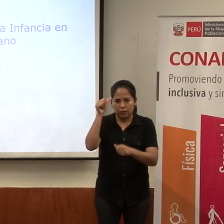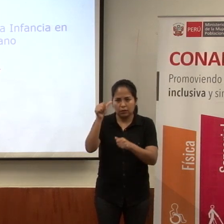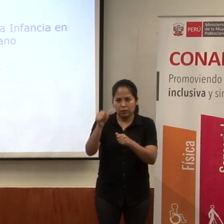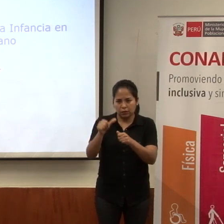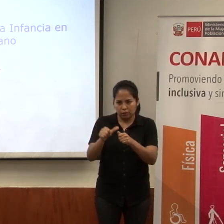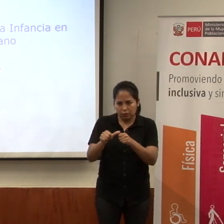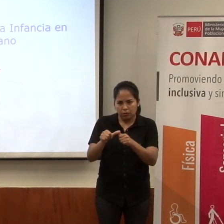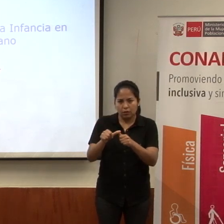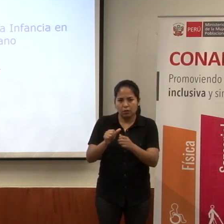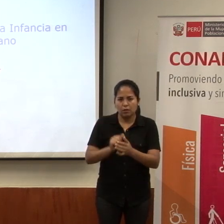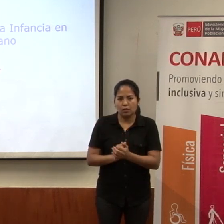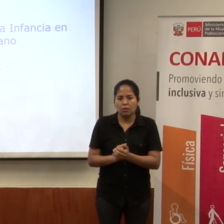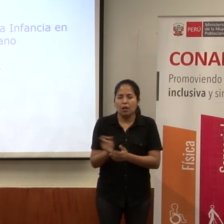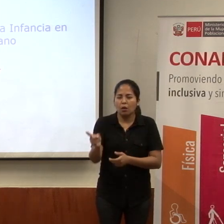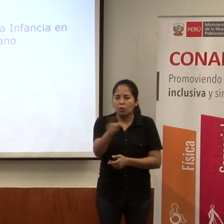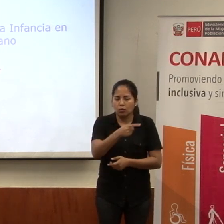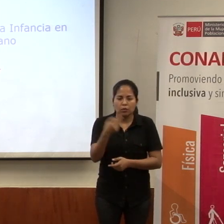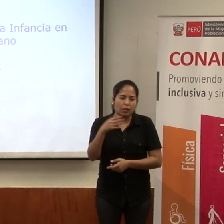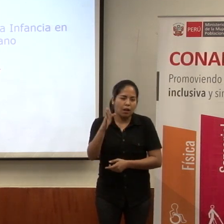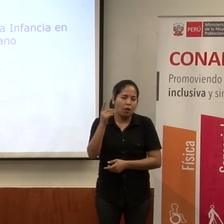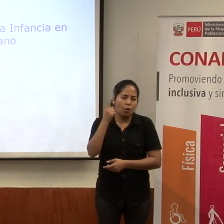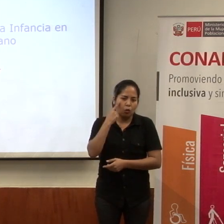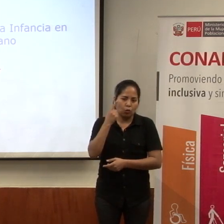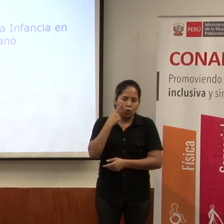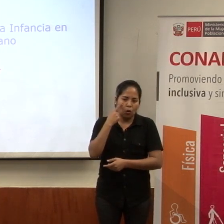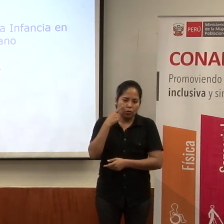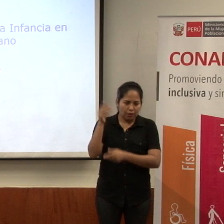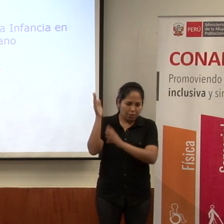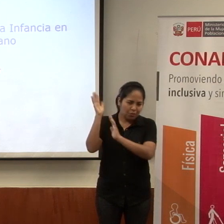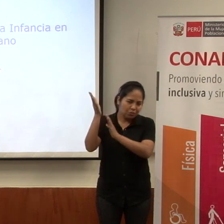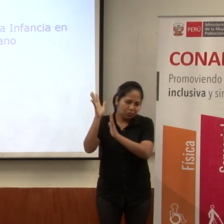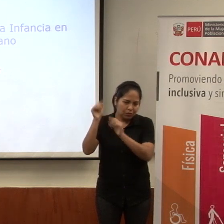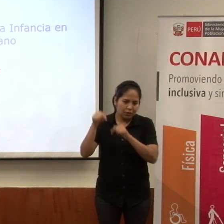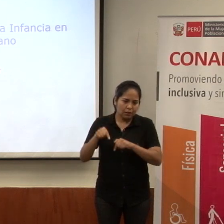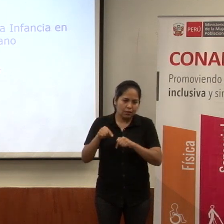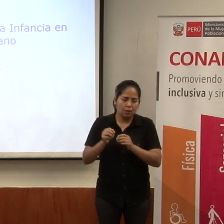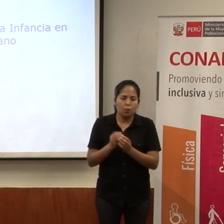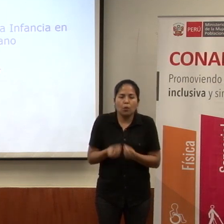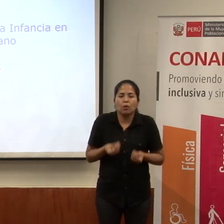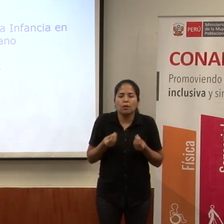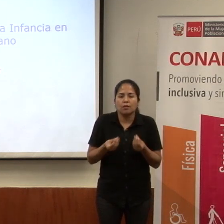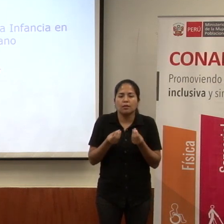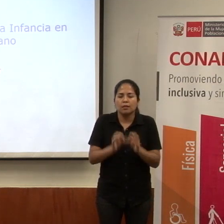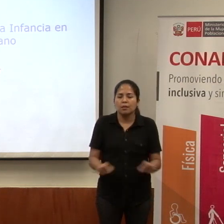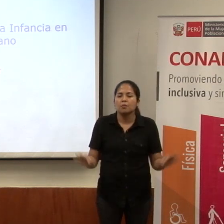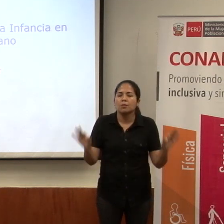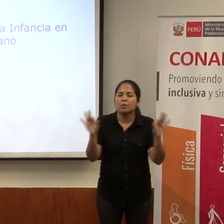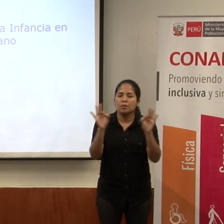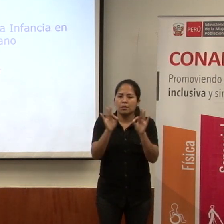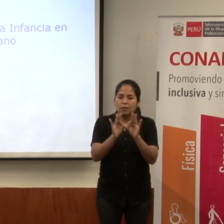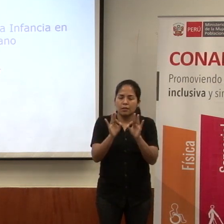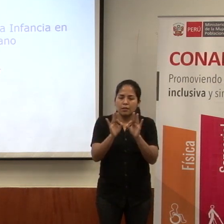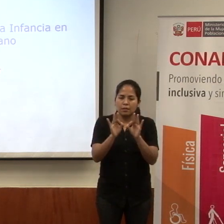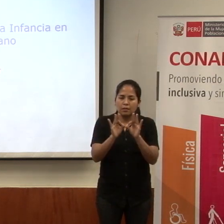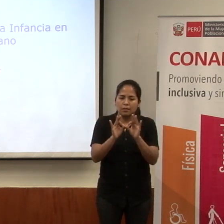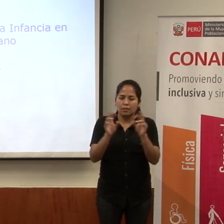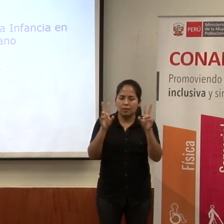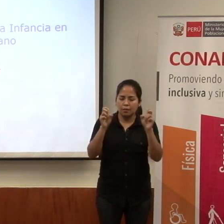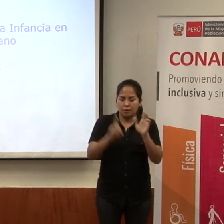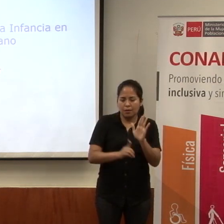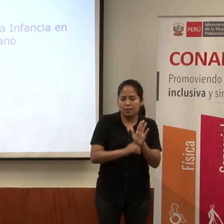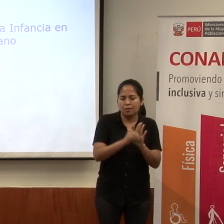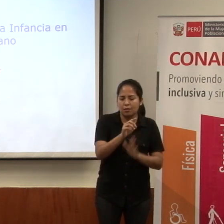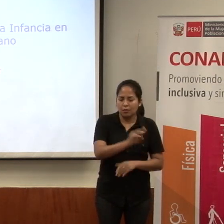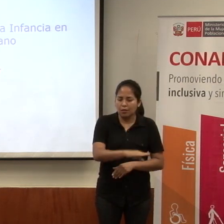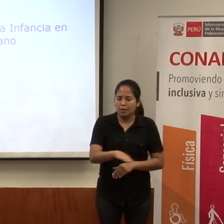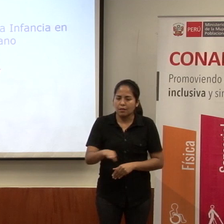el que ya ha escuchado esta conferencia, pero recordar por qué es tan importante el tema de la niñez en el desarrollo humano. Y por supuesto,